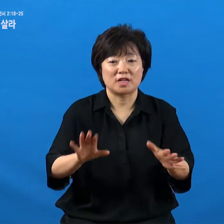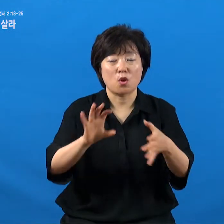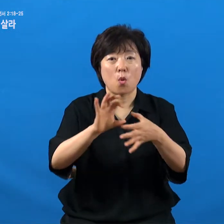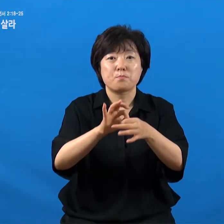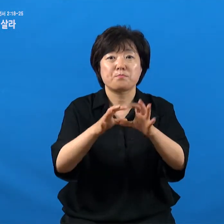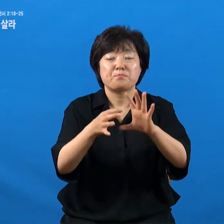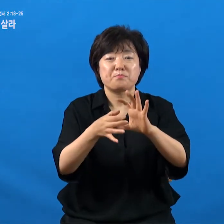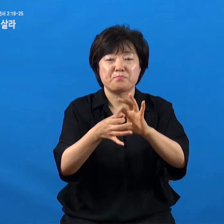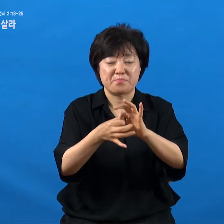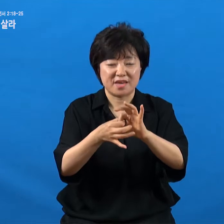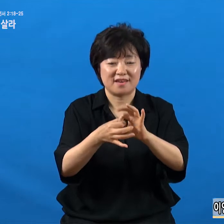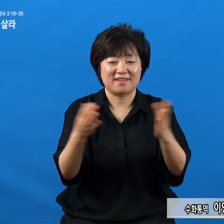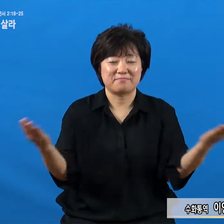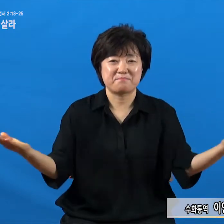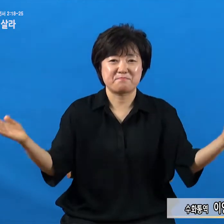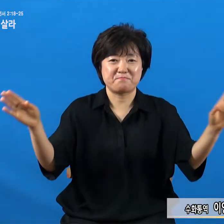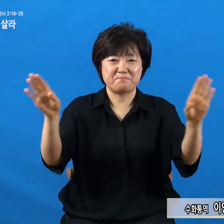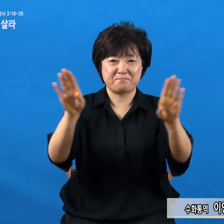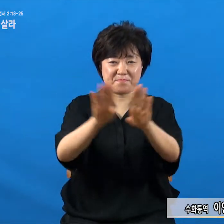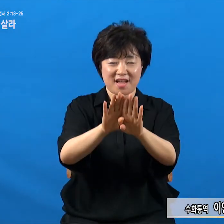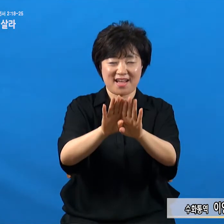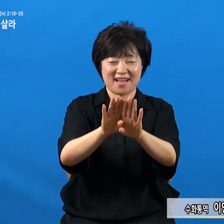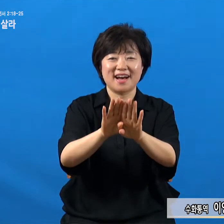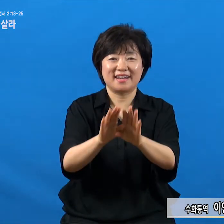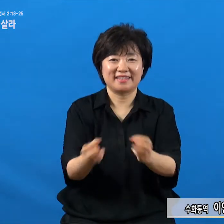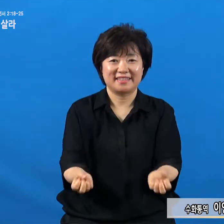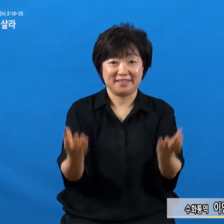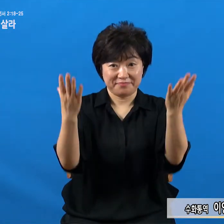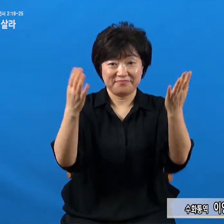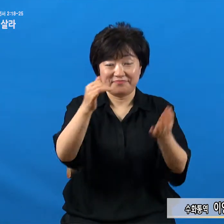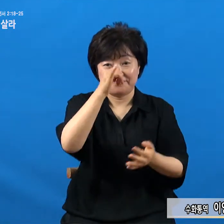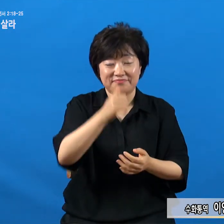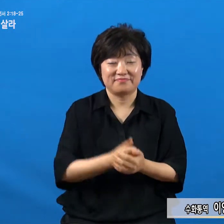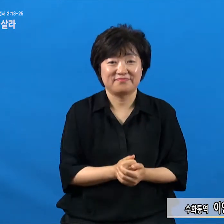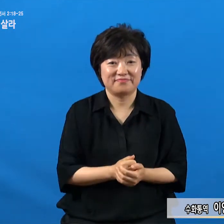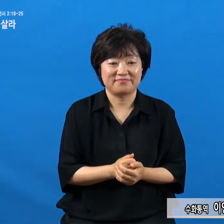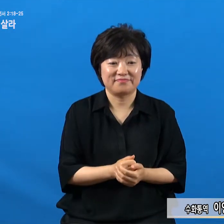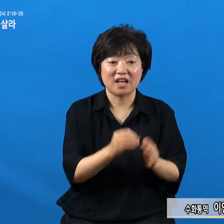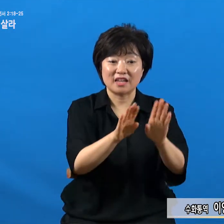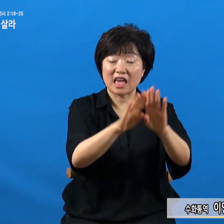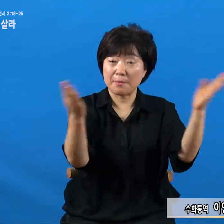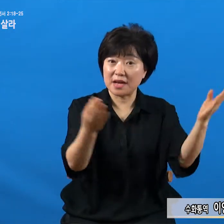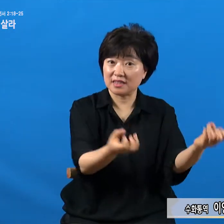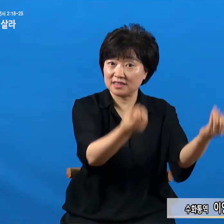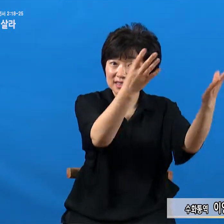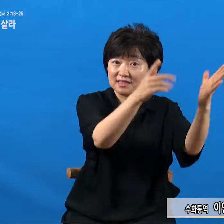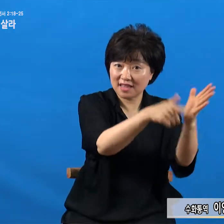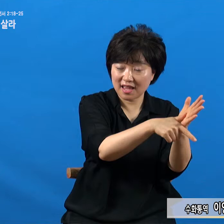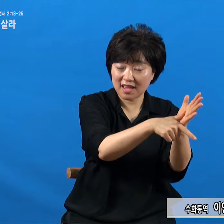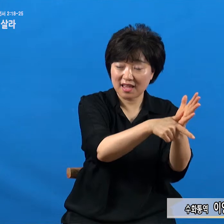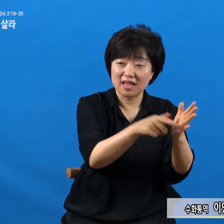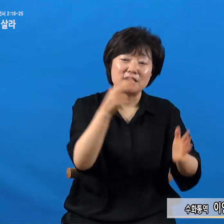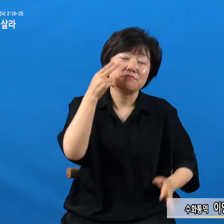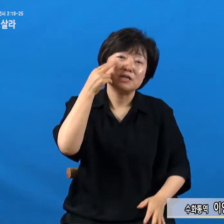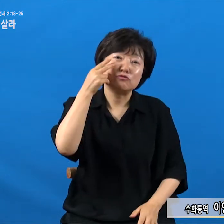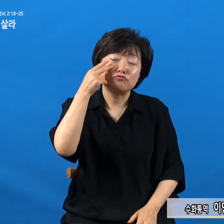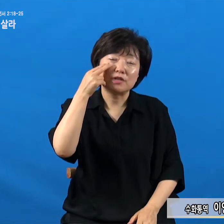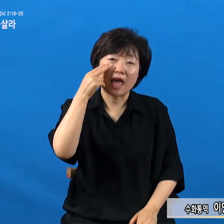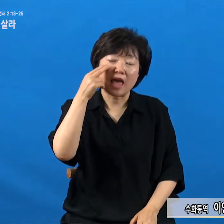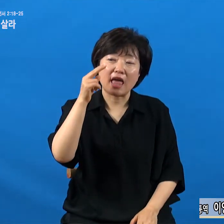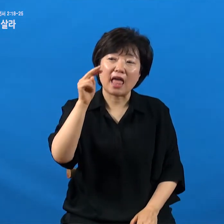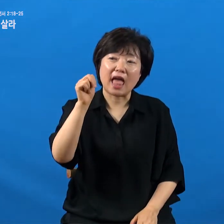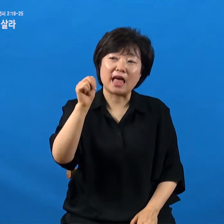오늘 올림픽 폐막식이 폐회식이 진행됩니다. 개막식 때에